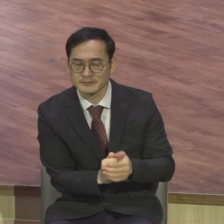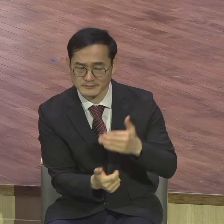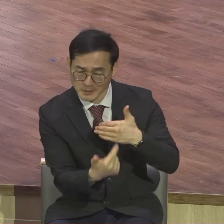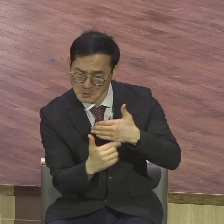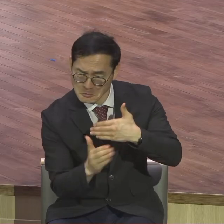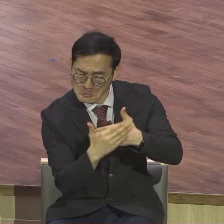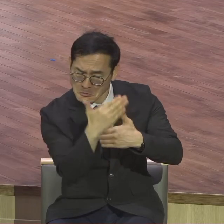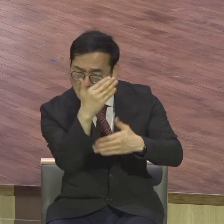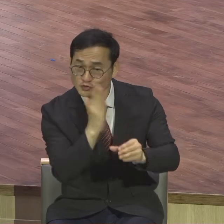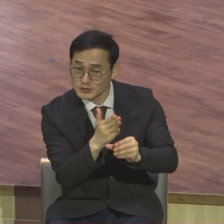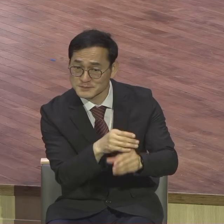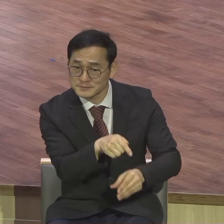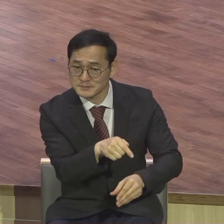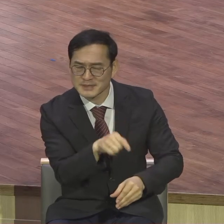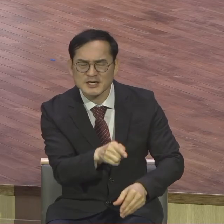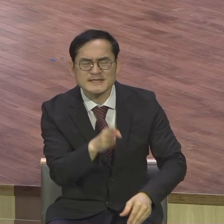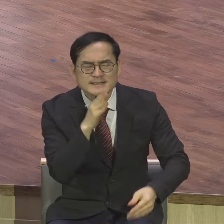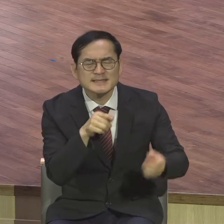거예요.